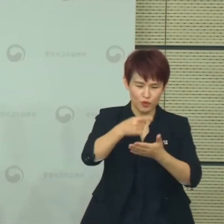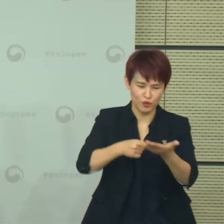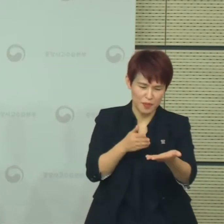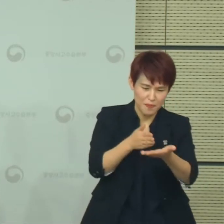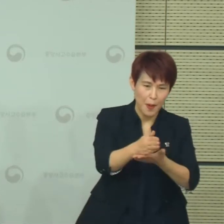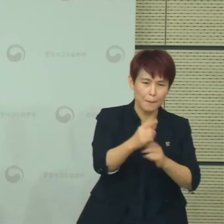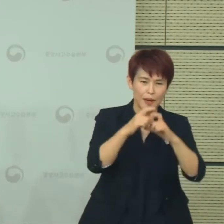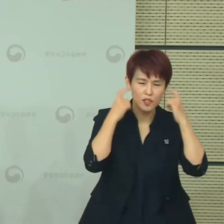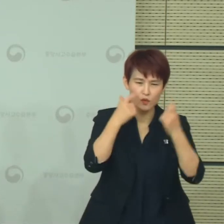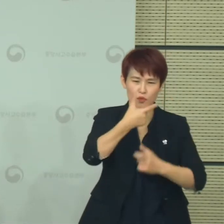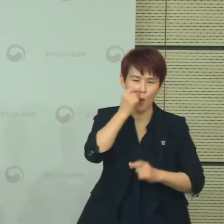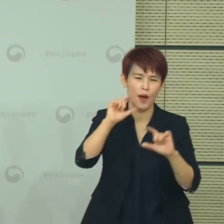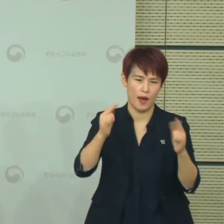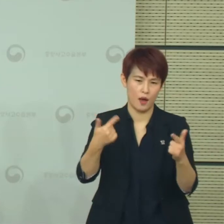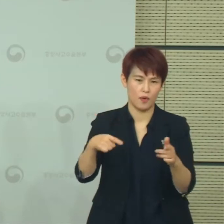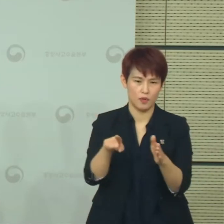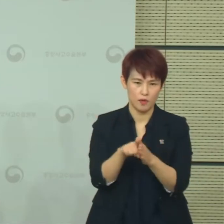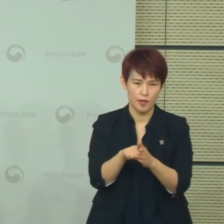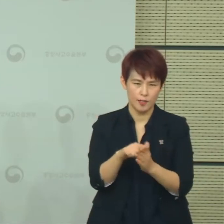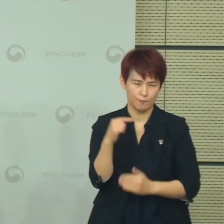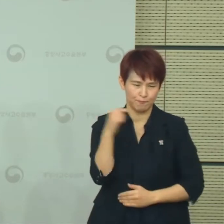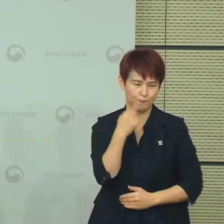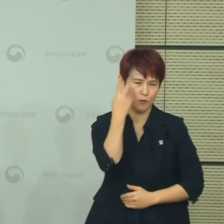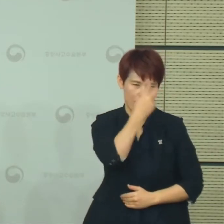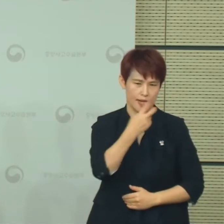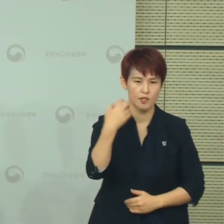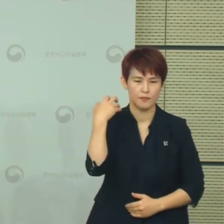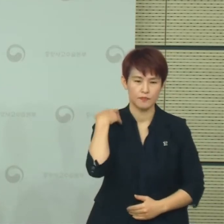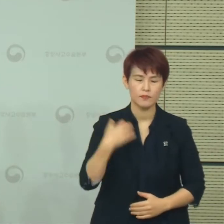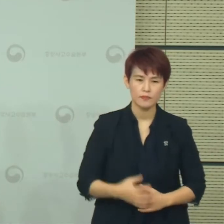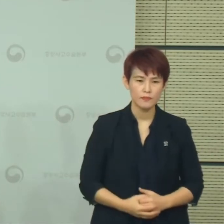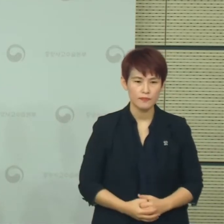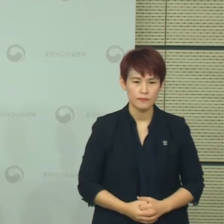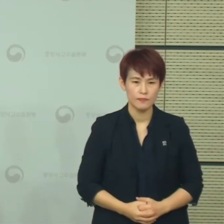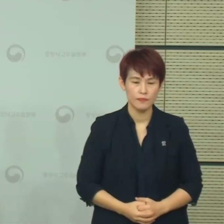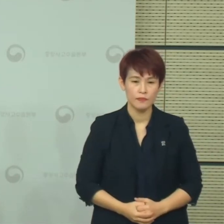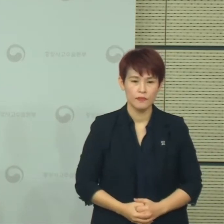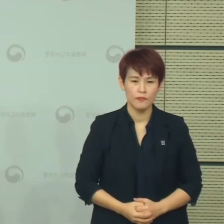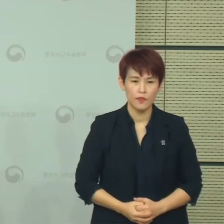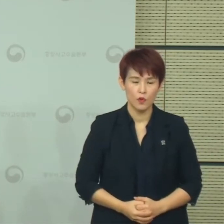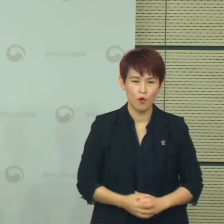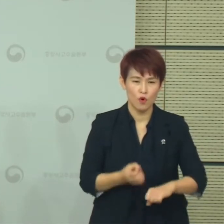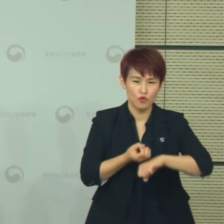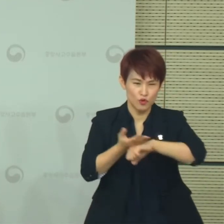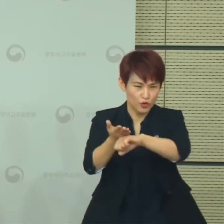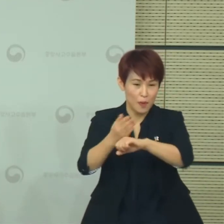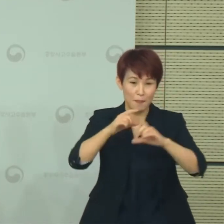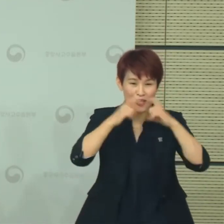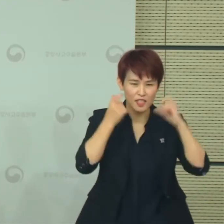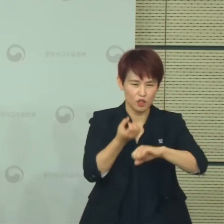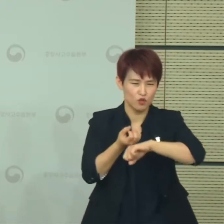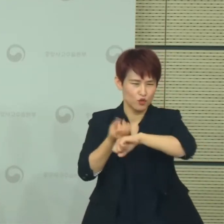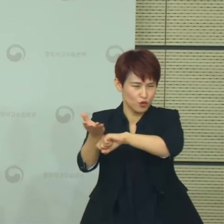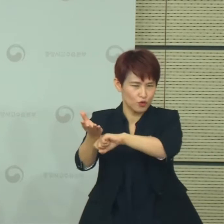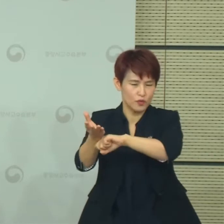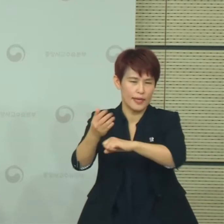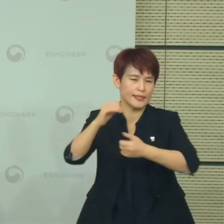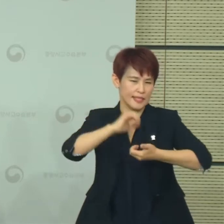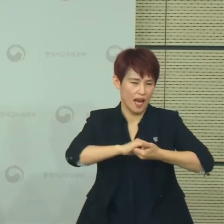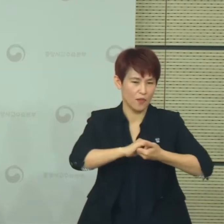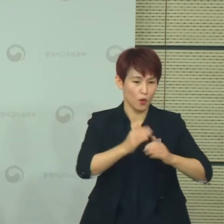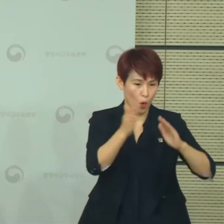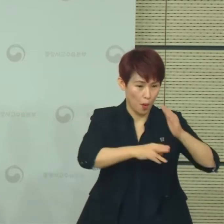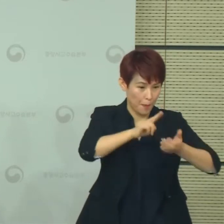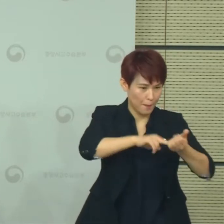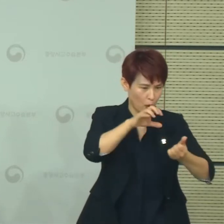마스크가 부족하지 않도록 철저하게 관리해 나가겠습니다. 또한 수출 제한과 공적 판매처 의무